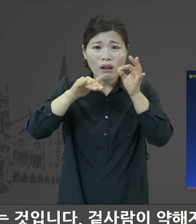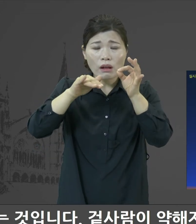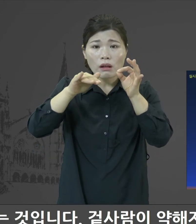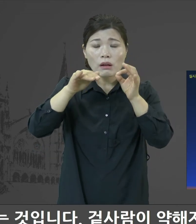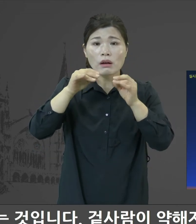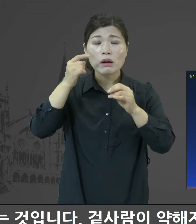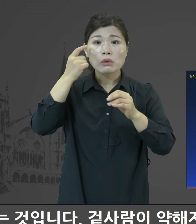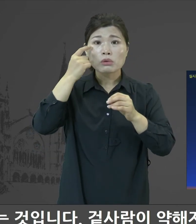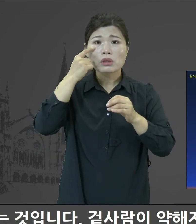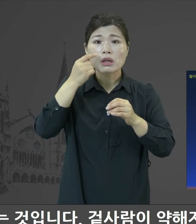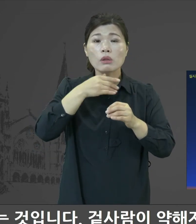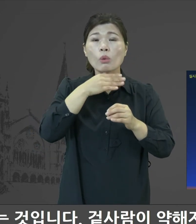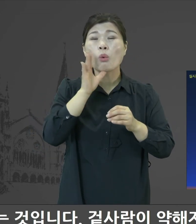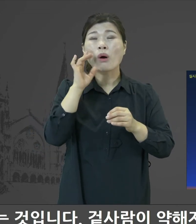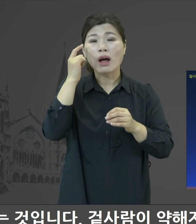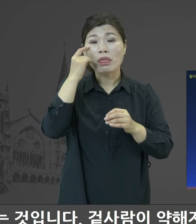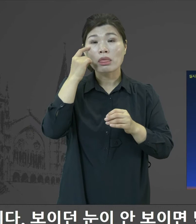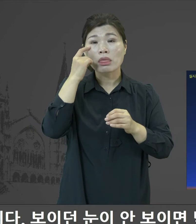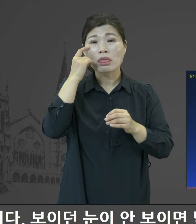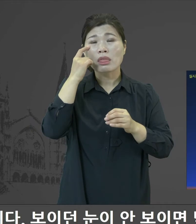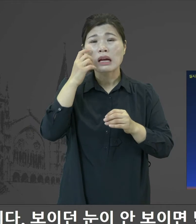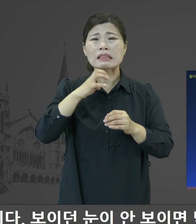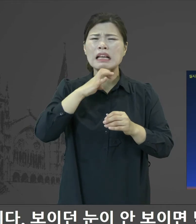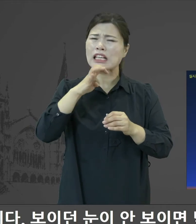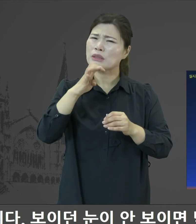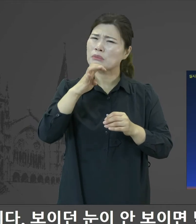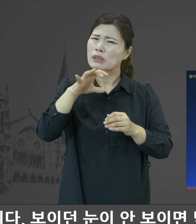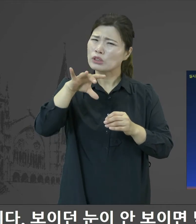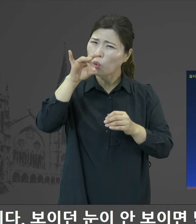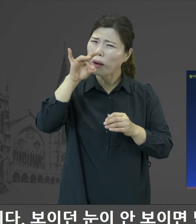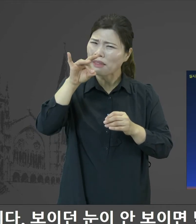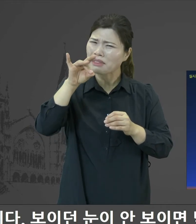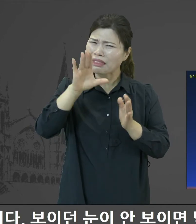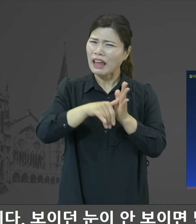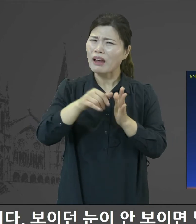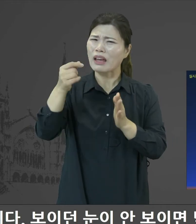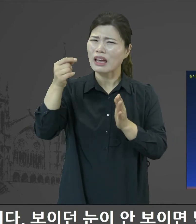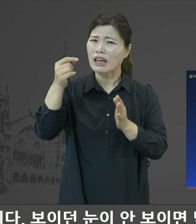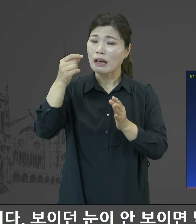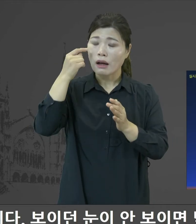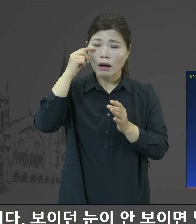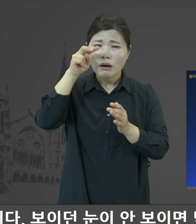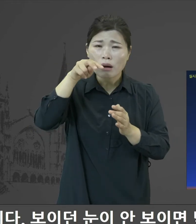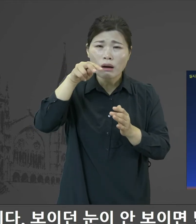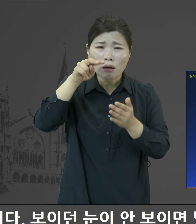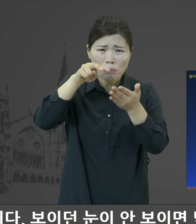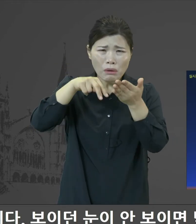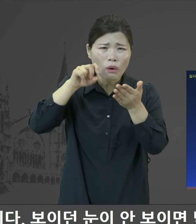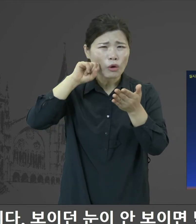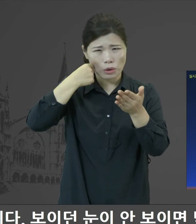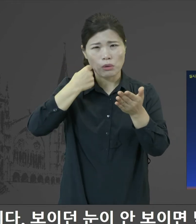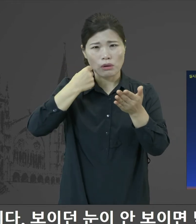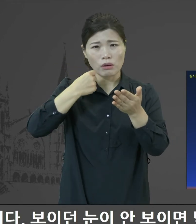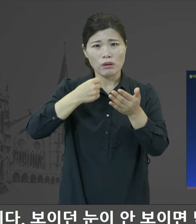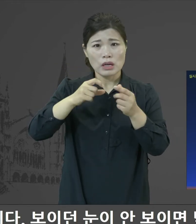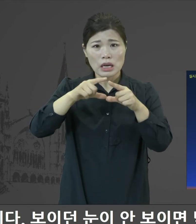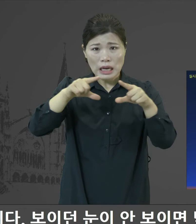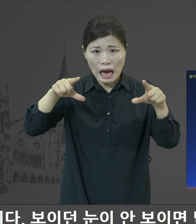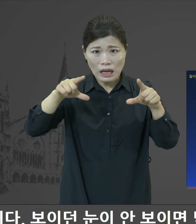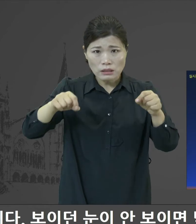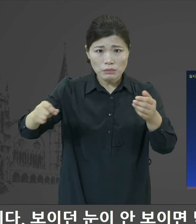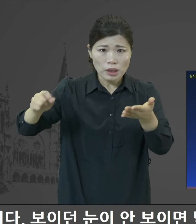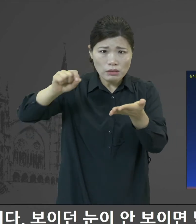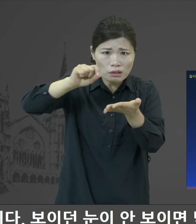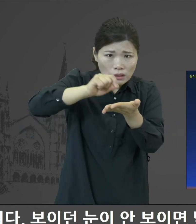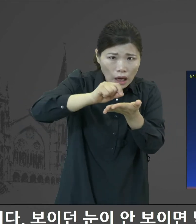빨리 왔습니다. 40대 초반에 왔는데요, 어느 날 이 카드를 쓰려고 카드를 꺼내서 펜을 딱